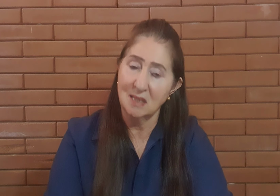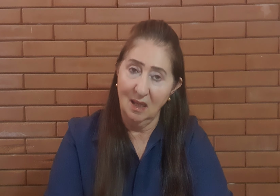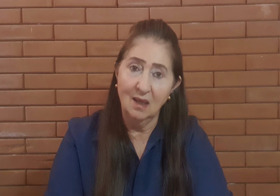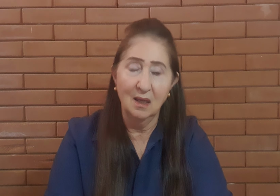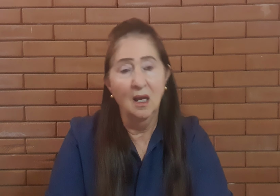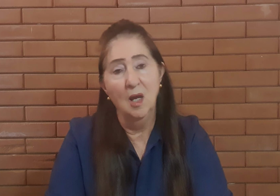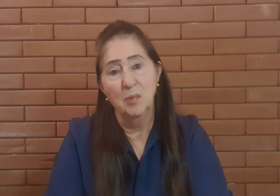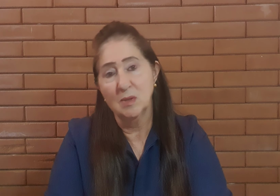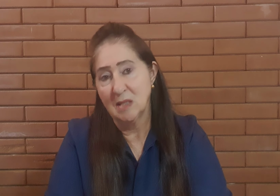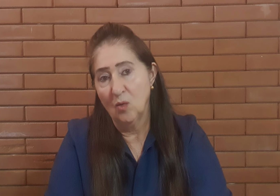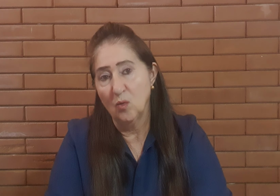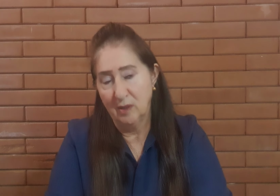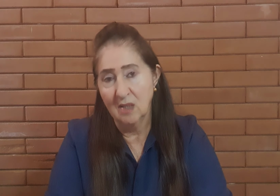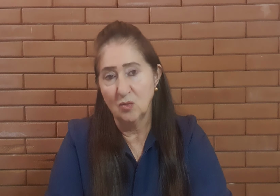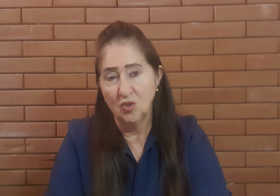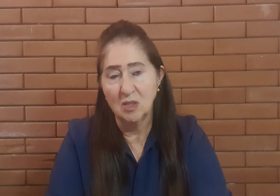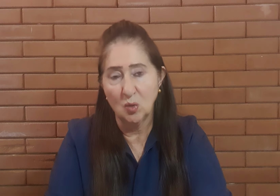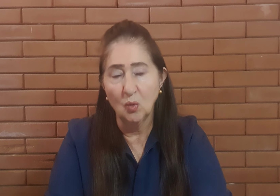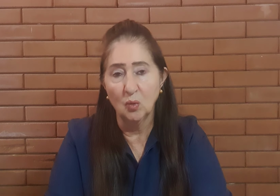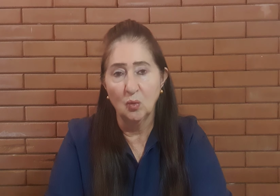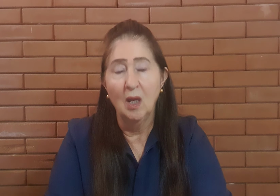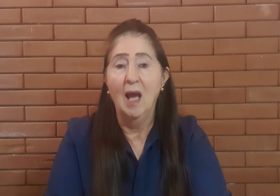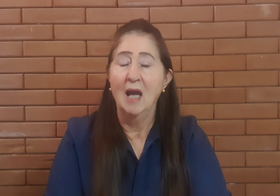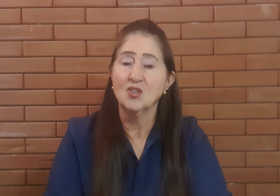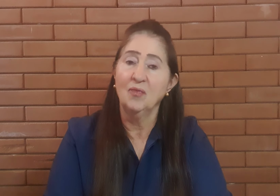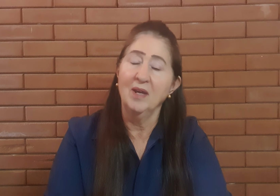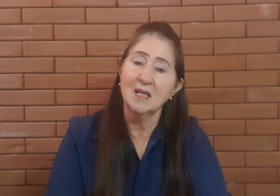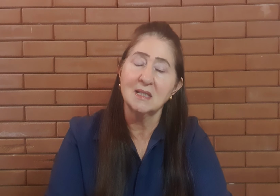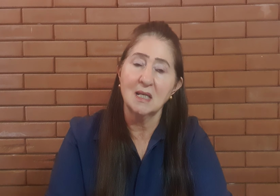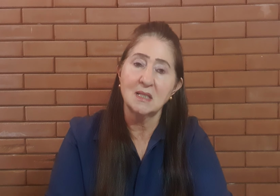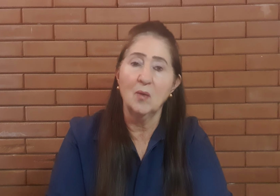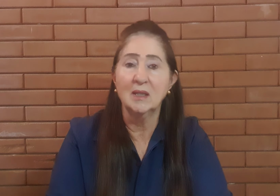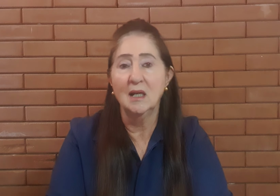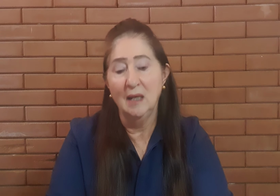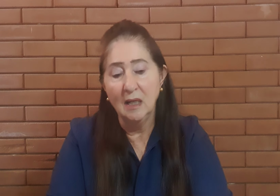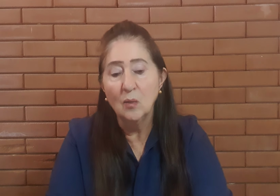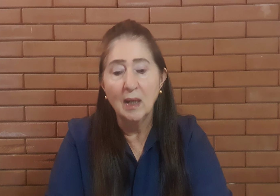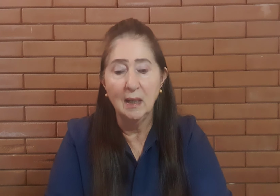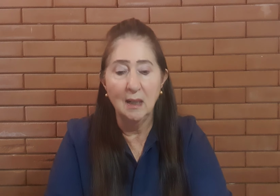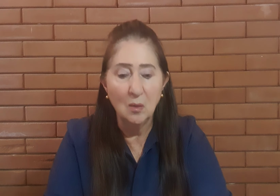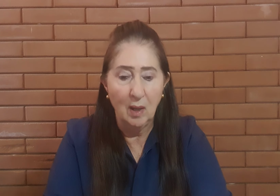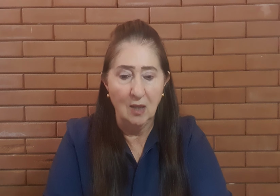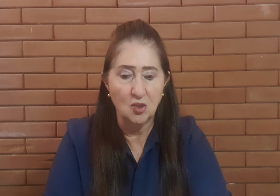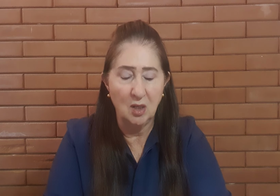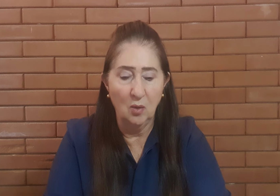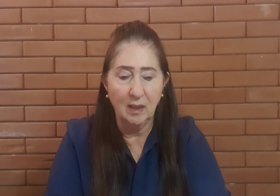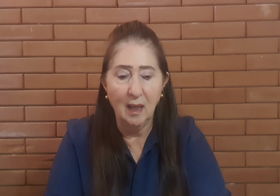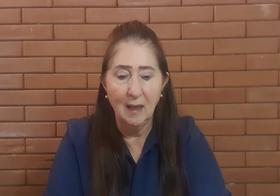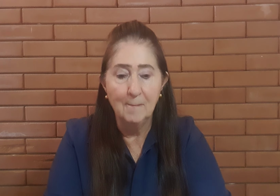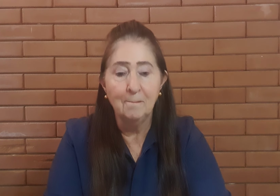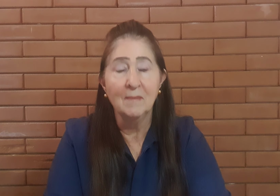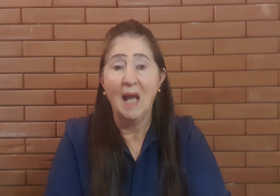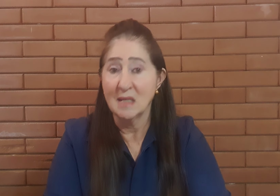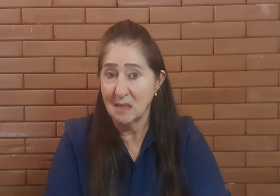trazer para o seu contexto de estudo a diferenciação entre língua e linguagem, ok?